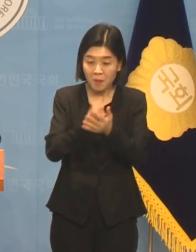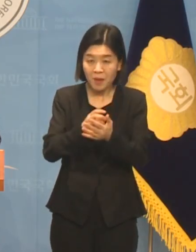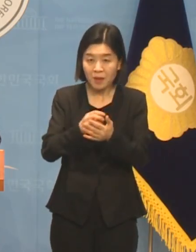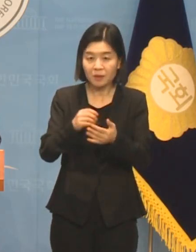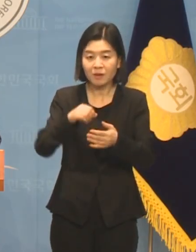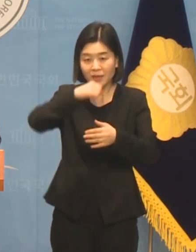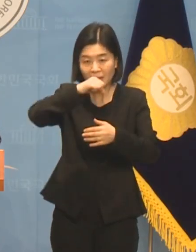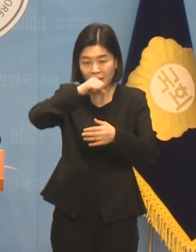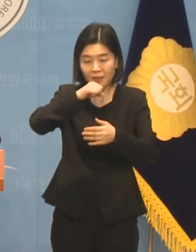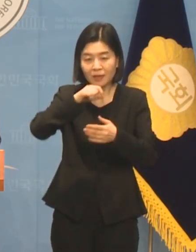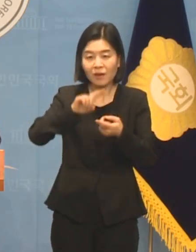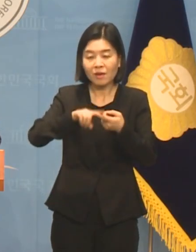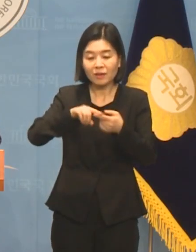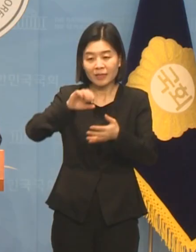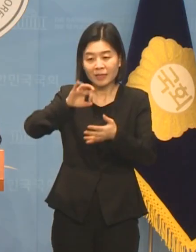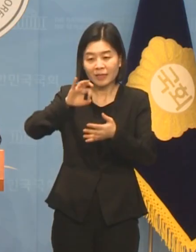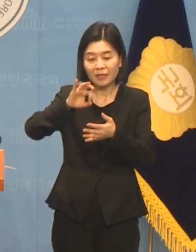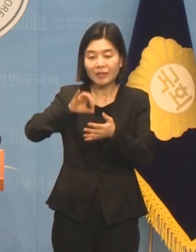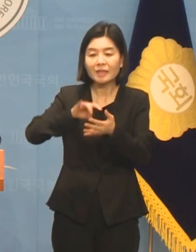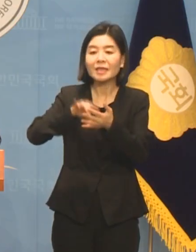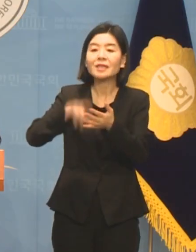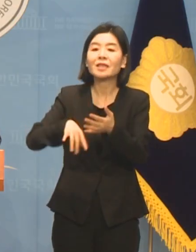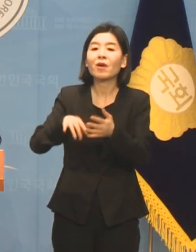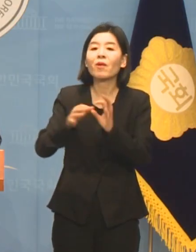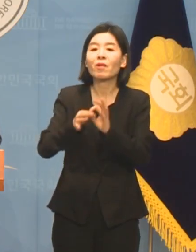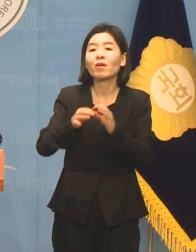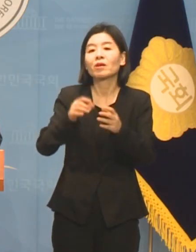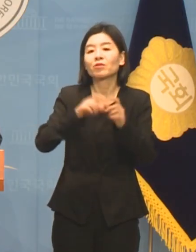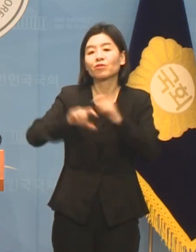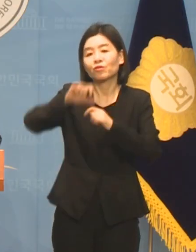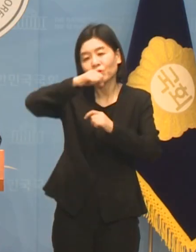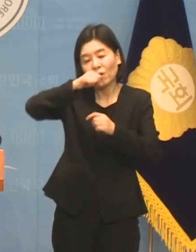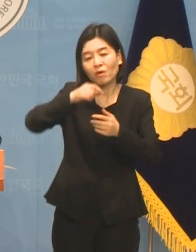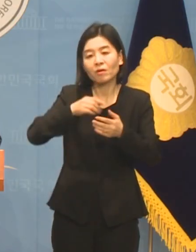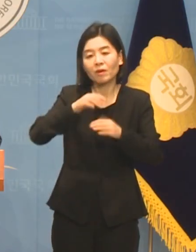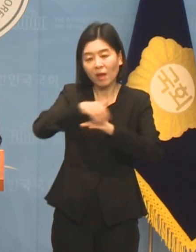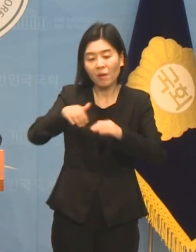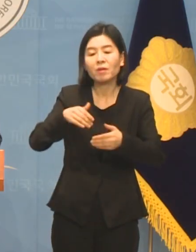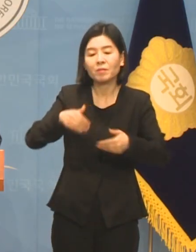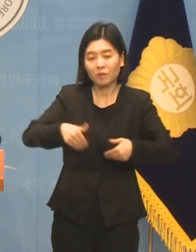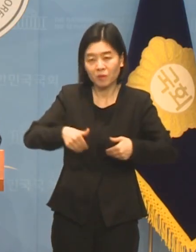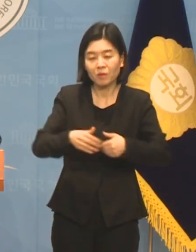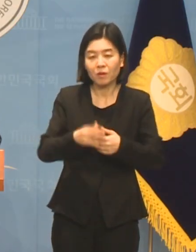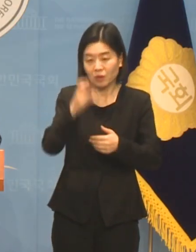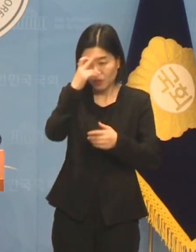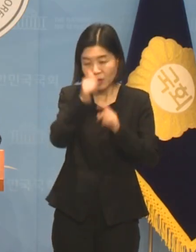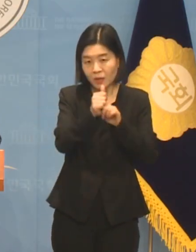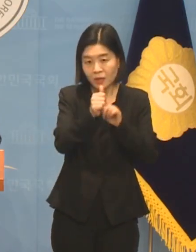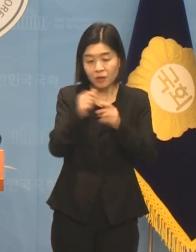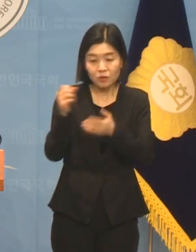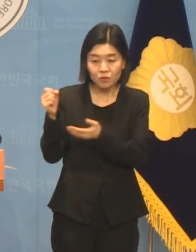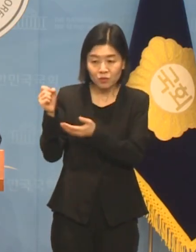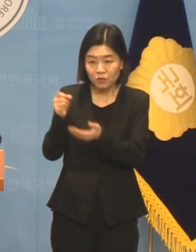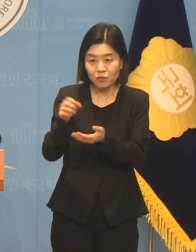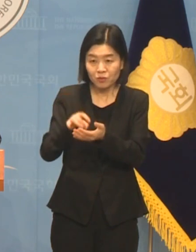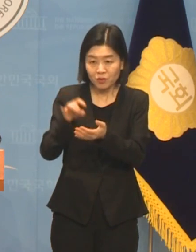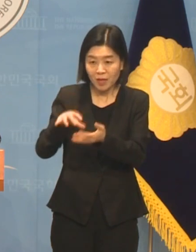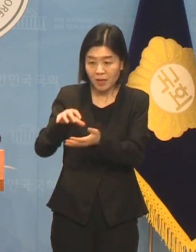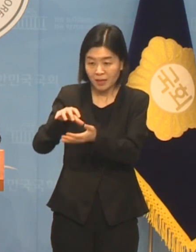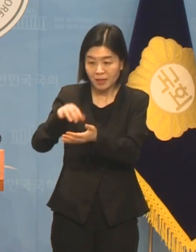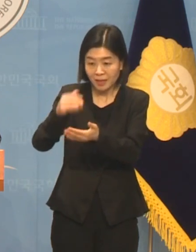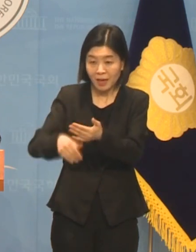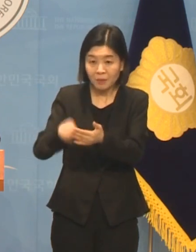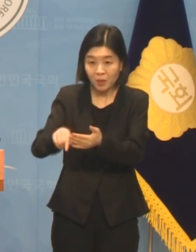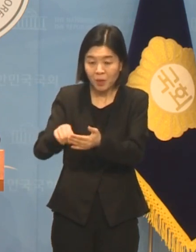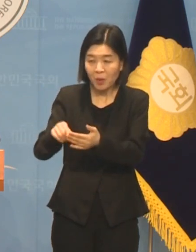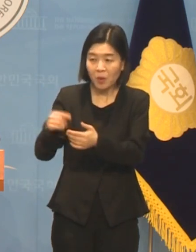추경부터 내놓는 것이 맞습니다. 최상목 권한대행이 기재부 등을 떠밀어 유산취득세 도입을 발표케 한 것이라는